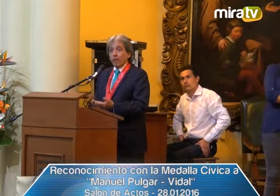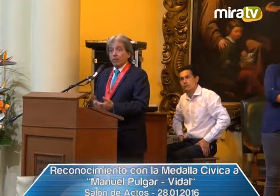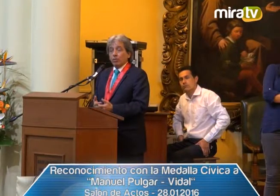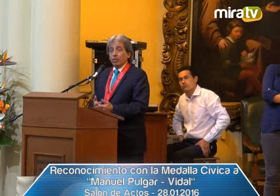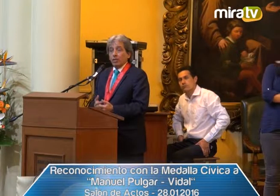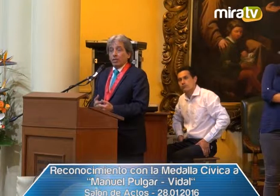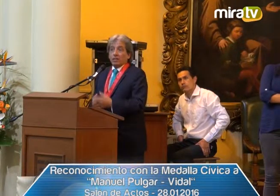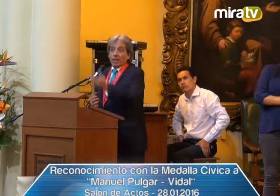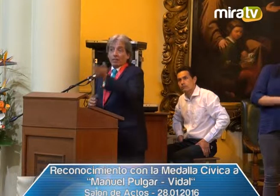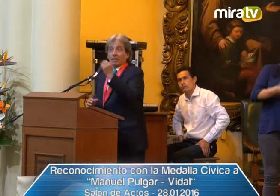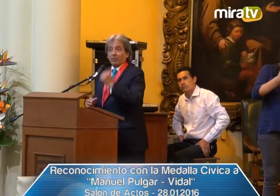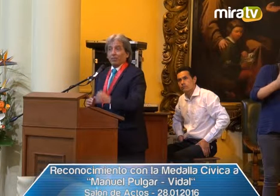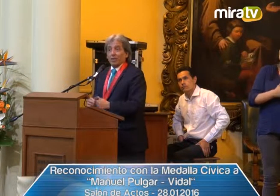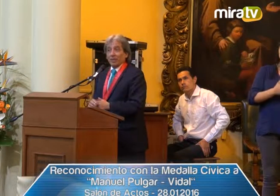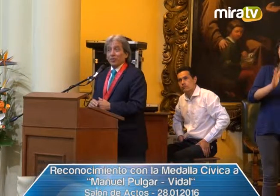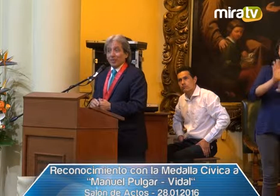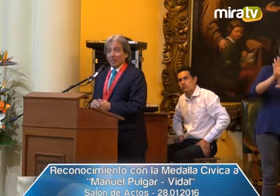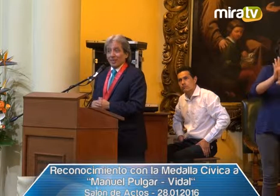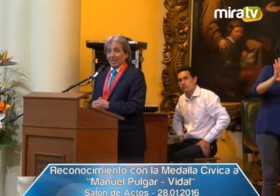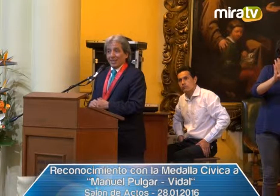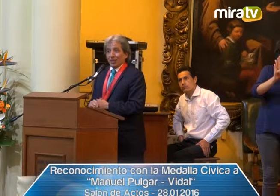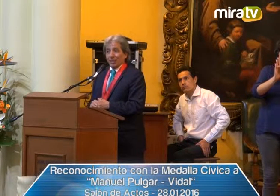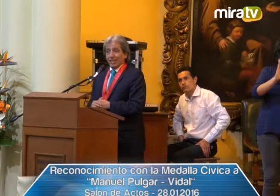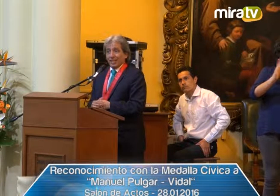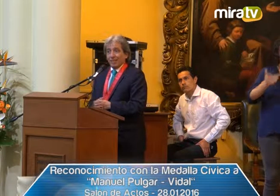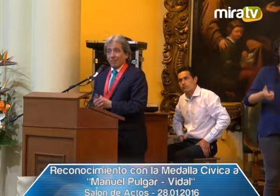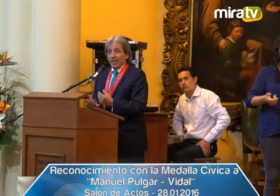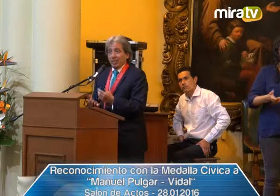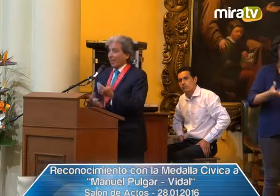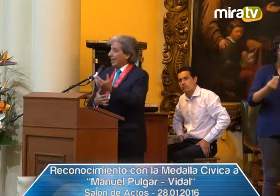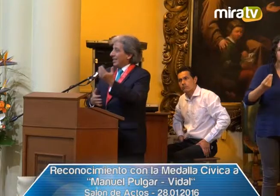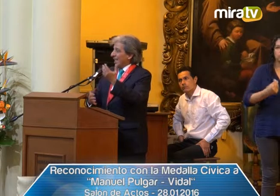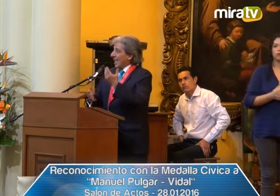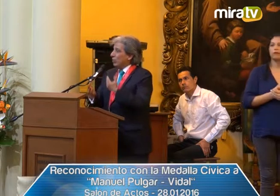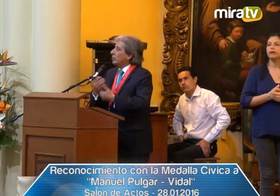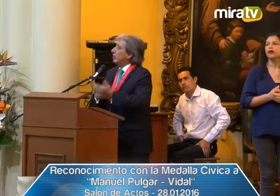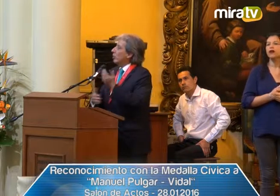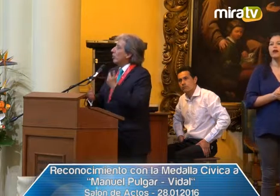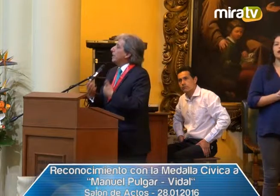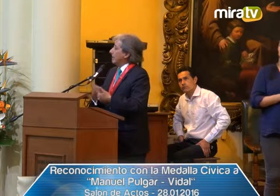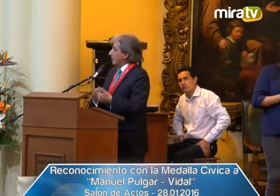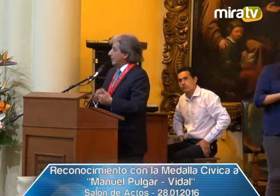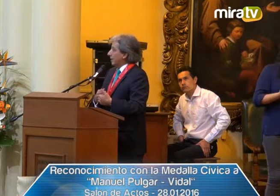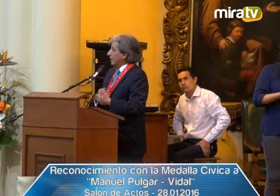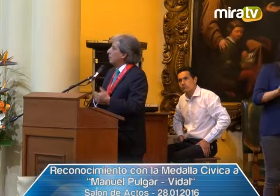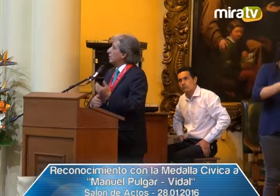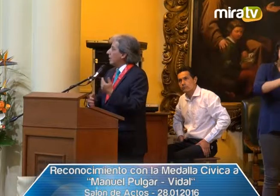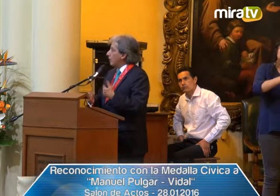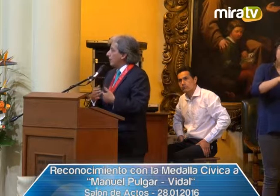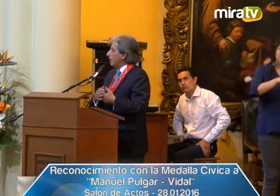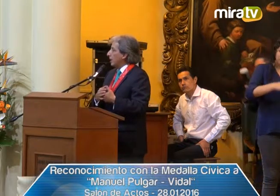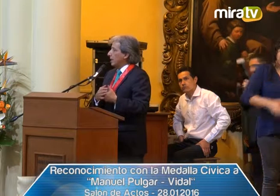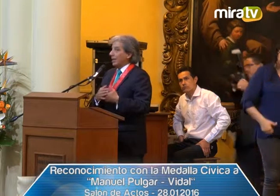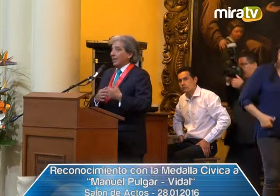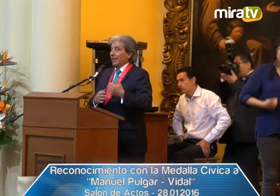ido formando. Javier nos enseñó en la Universidad Católica también. O sea, hay un ciclo de vida. Hay un ciclo de vida